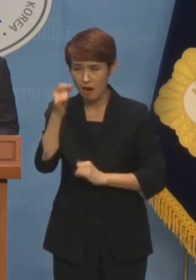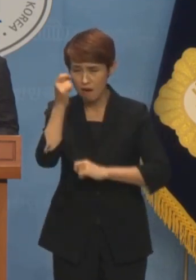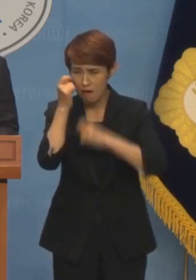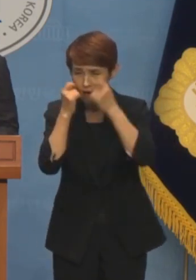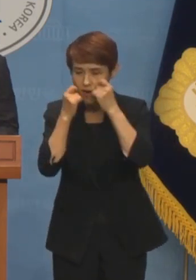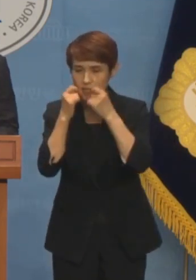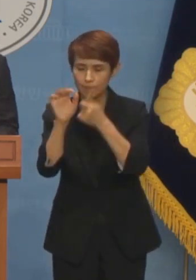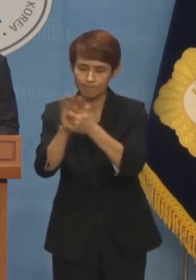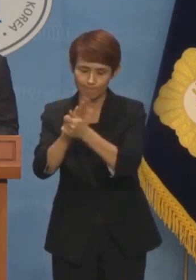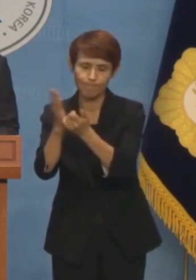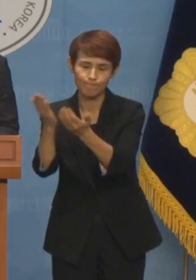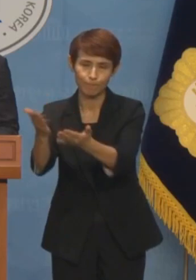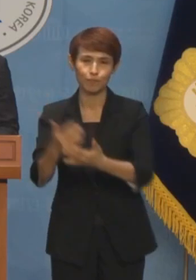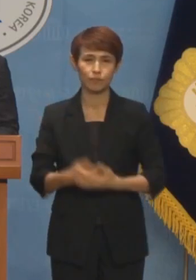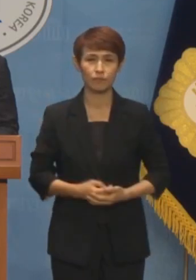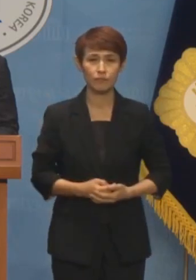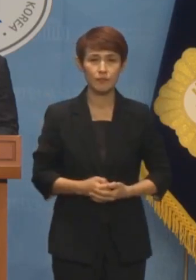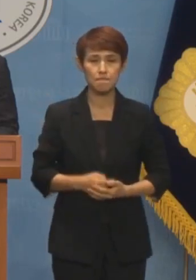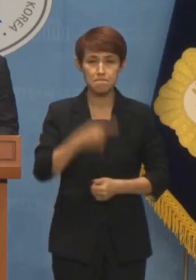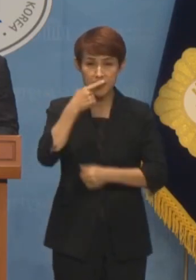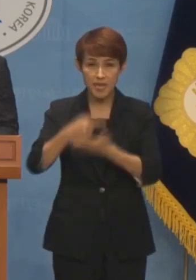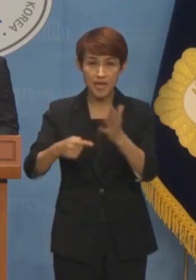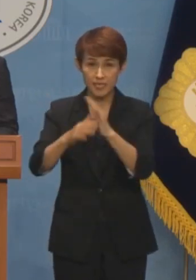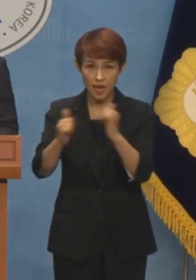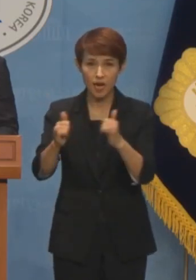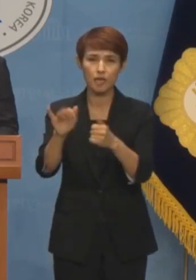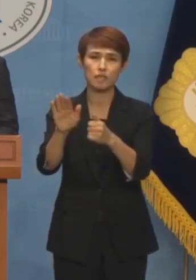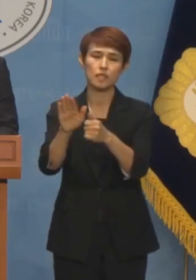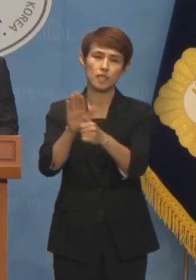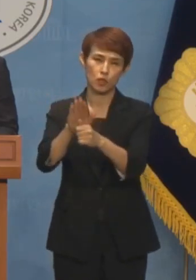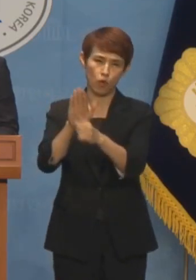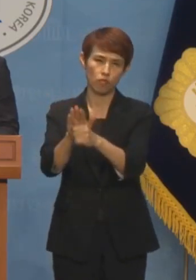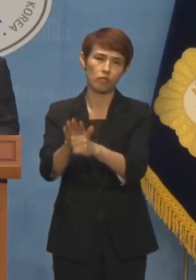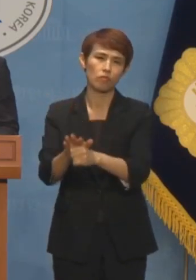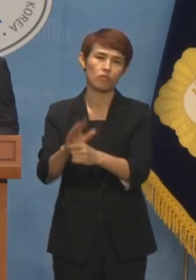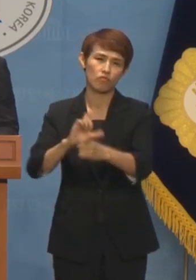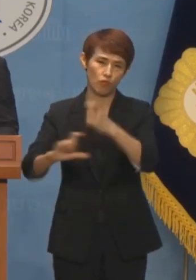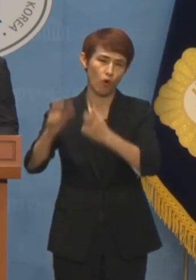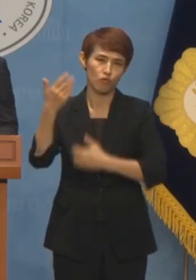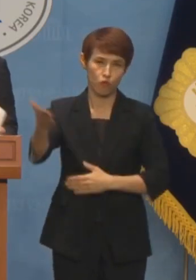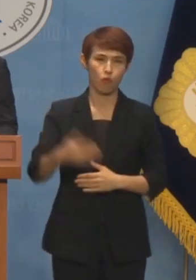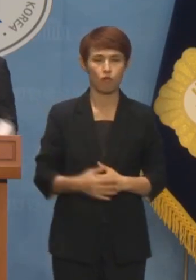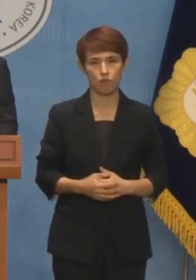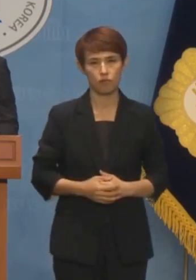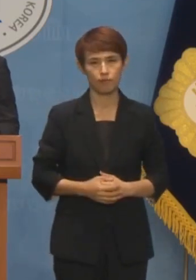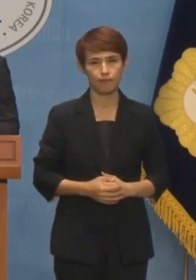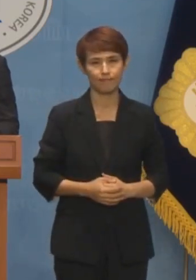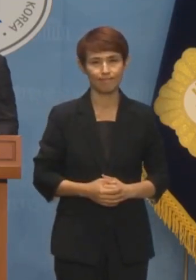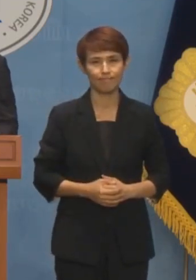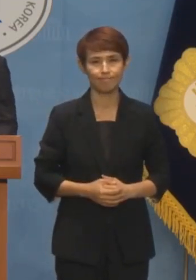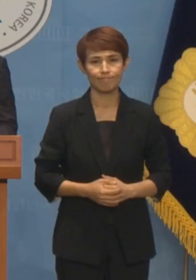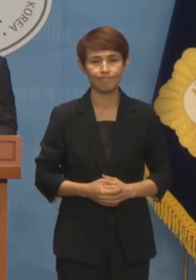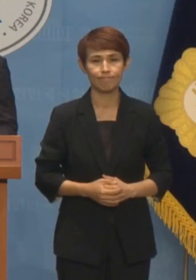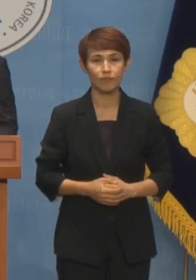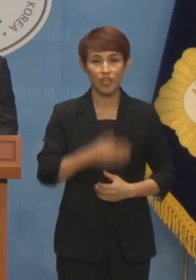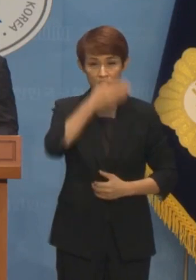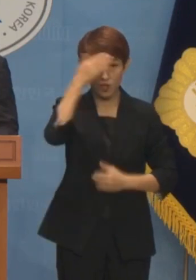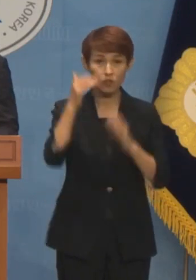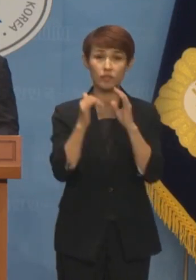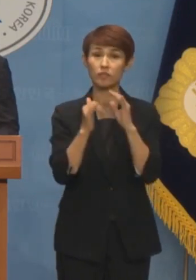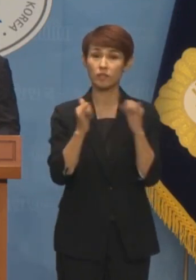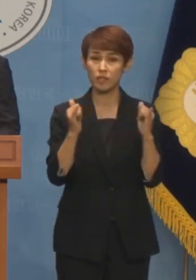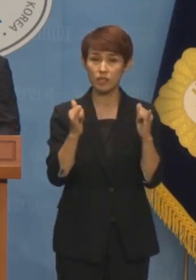닦아드리겠습니다. 피해자 지원 확대, 동시에 확실하게 해내겠습니다. 우리